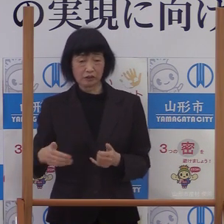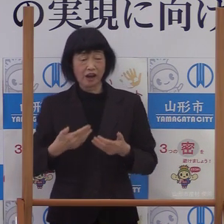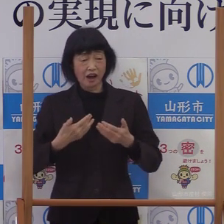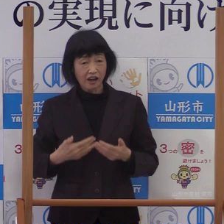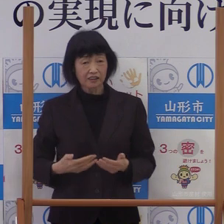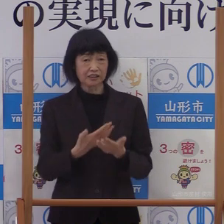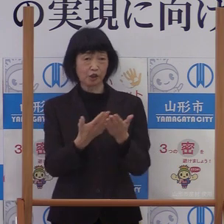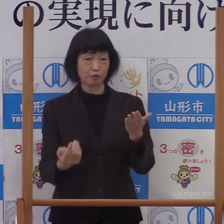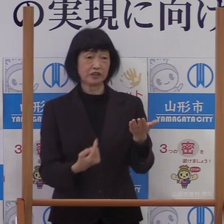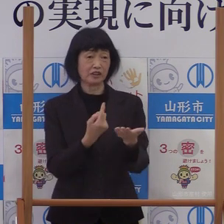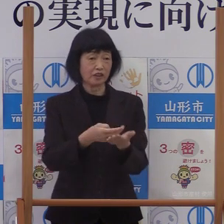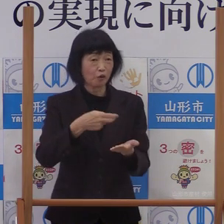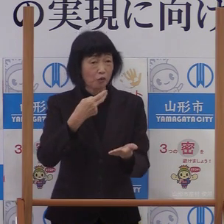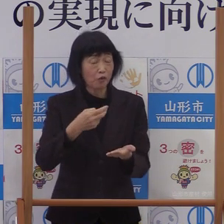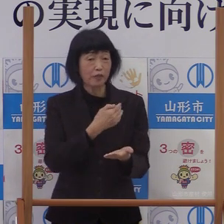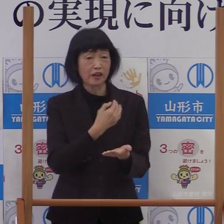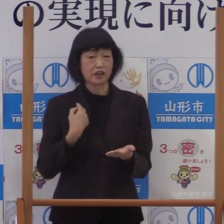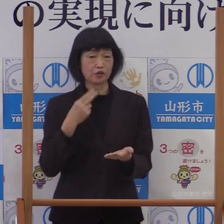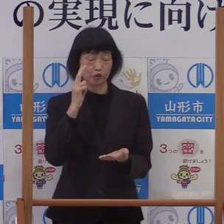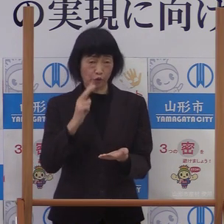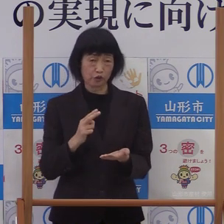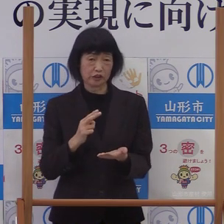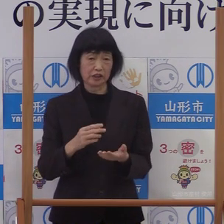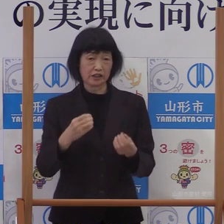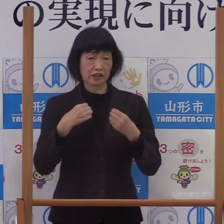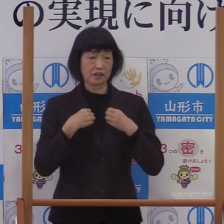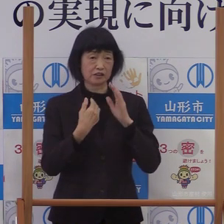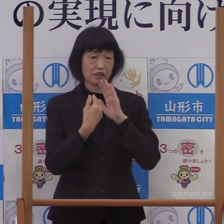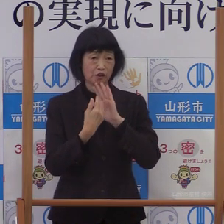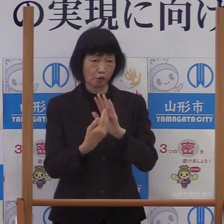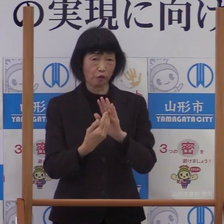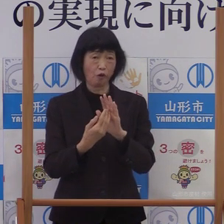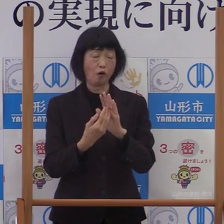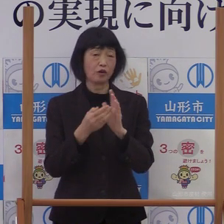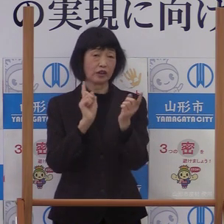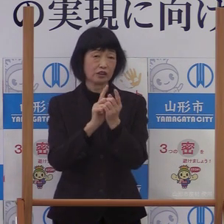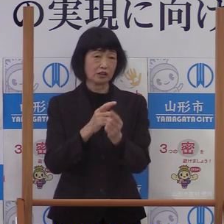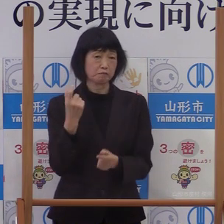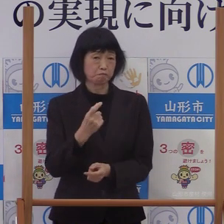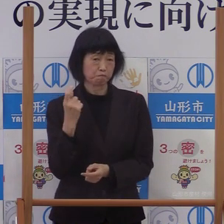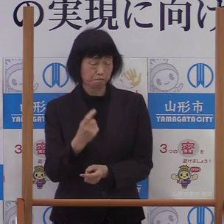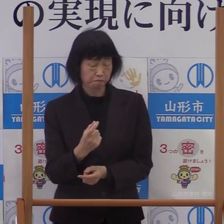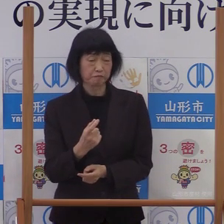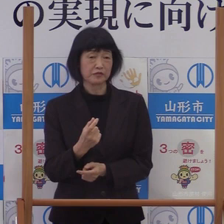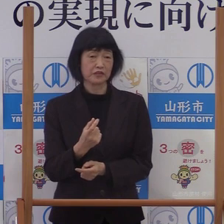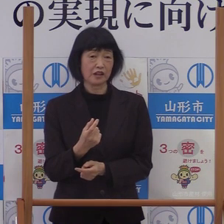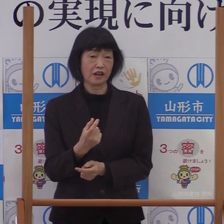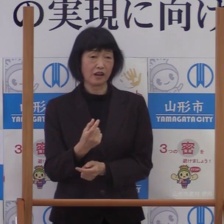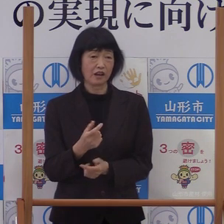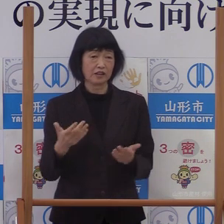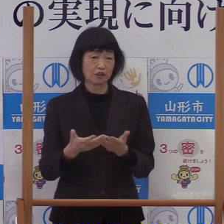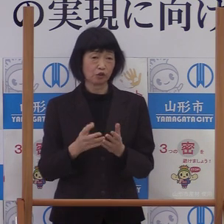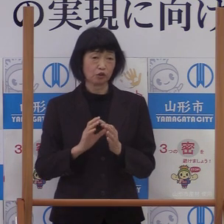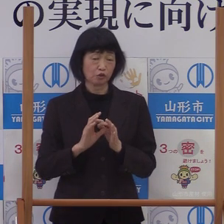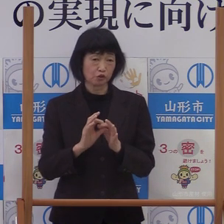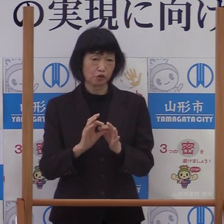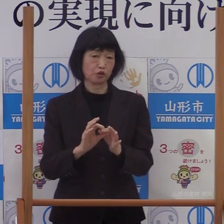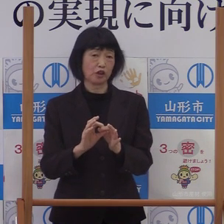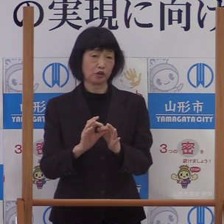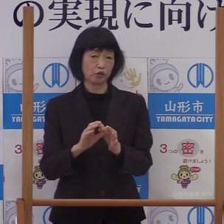をご利用いただくため、感染症防止対策に取り組んだ上で、今後も事業を継続できるよう支援を行